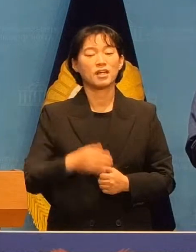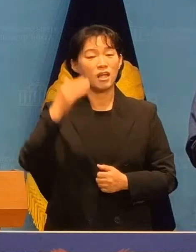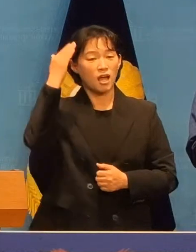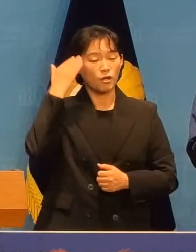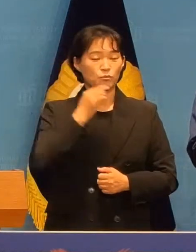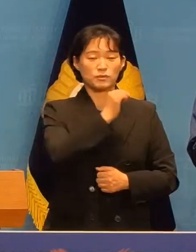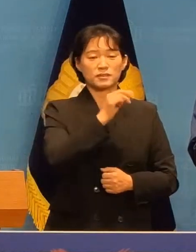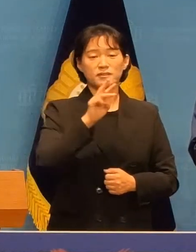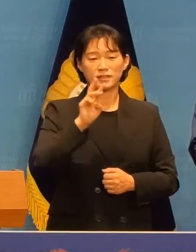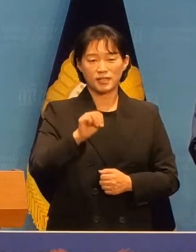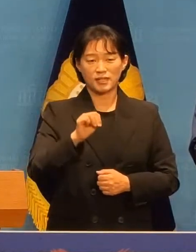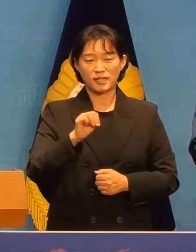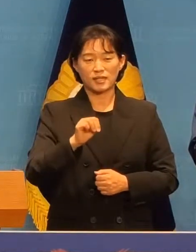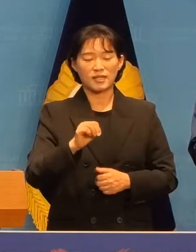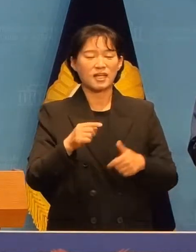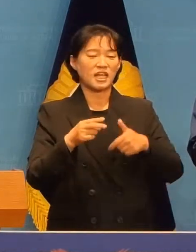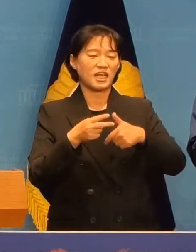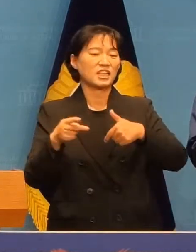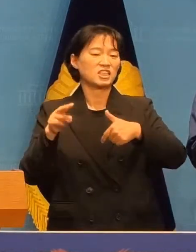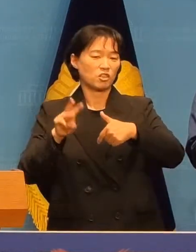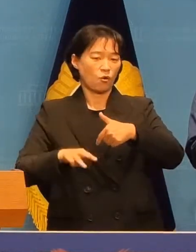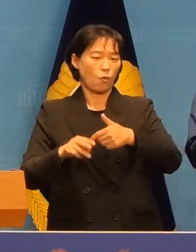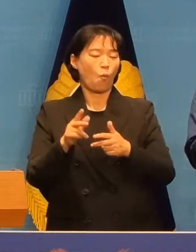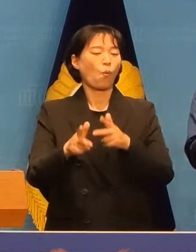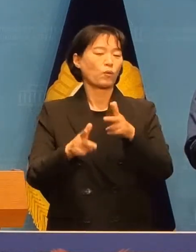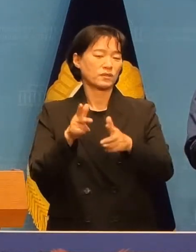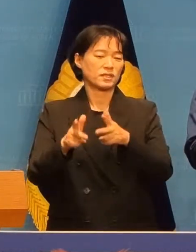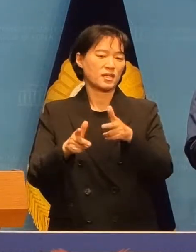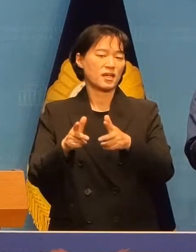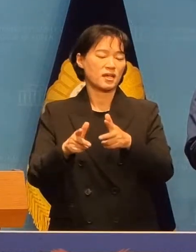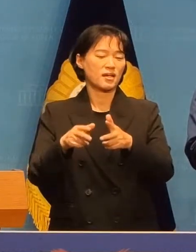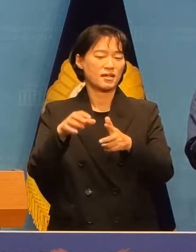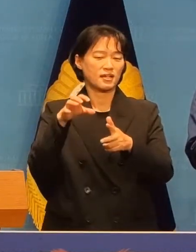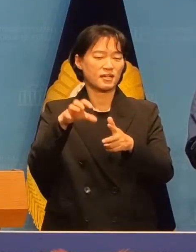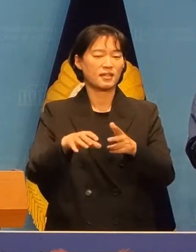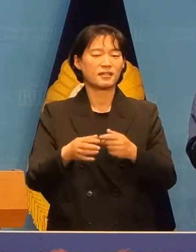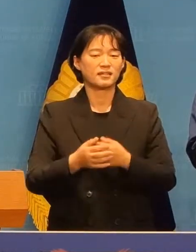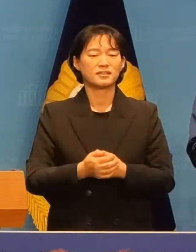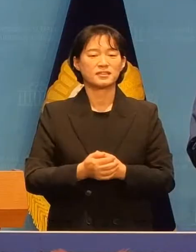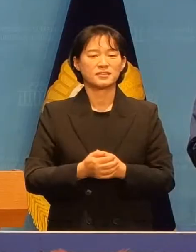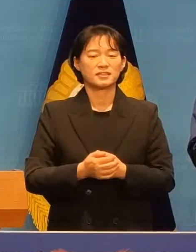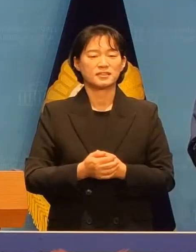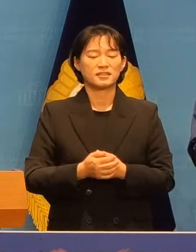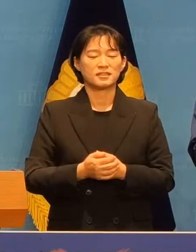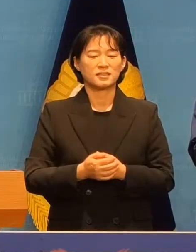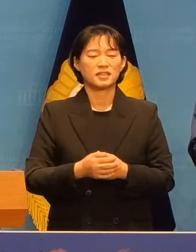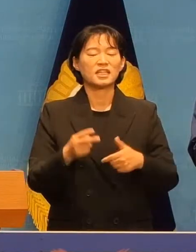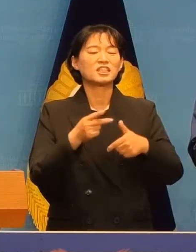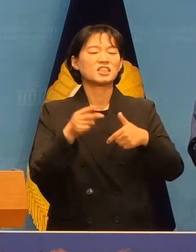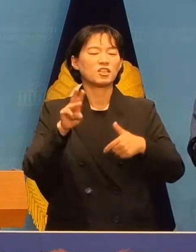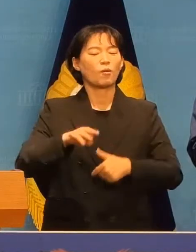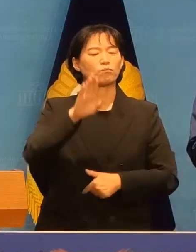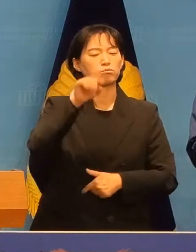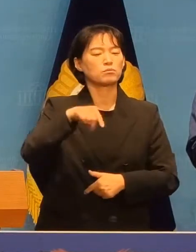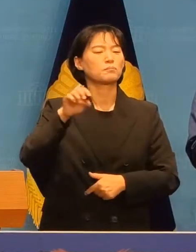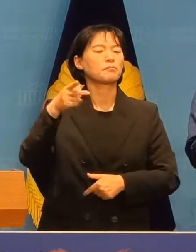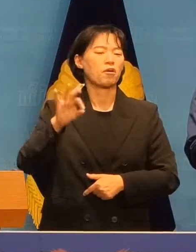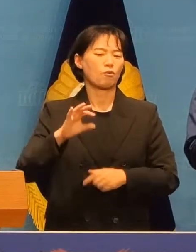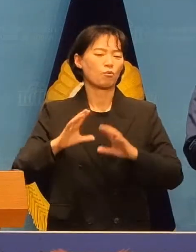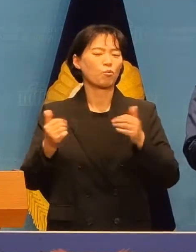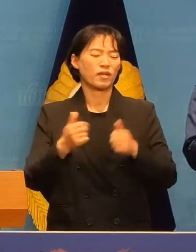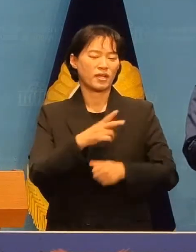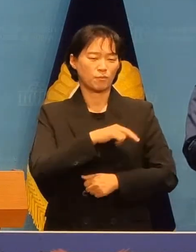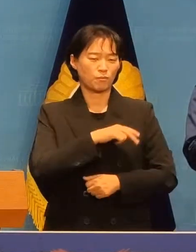한국 GM 부평 공장이 있는 인천 부평을 주신 국회의원 박선원입니다.